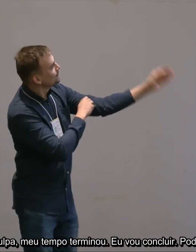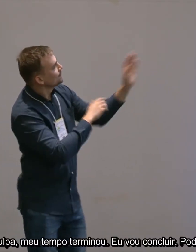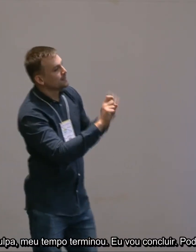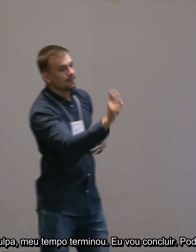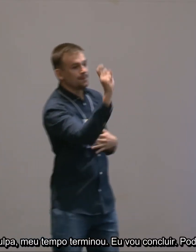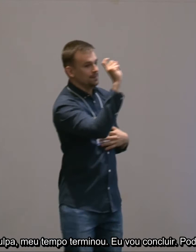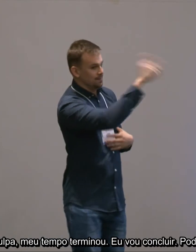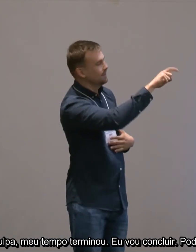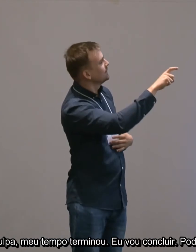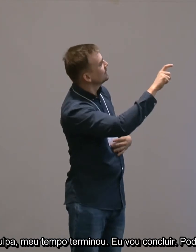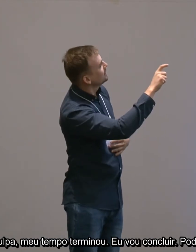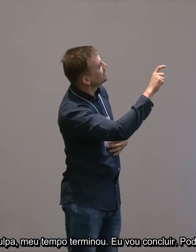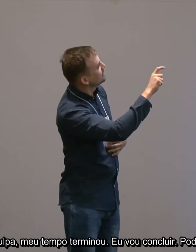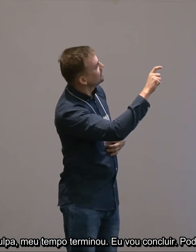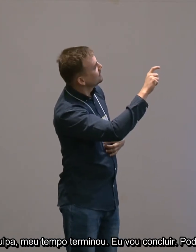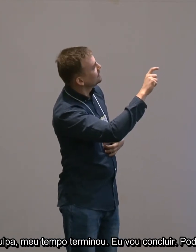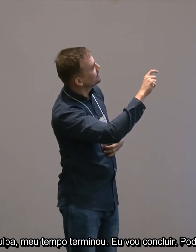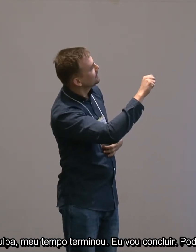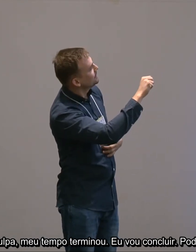vou concluir pode avançar por gentileza